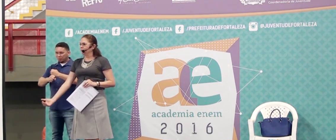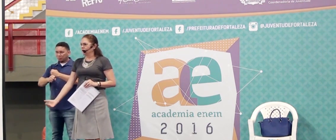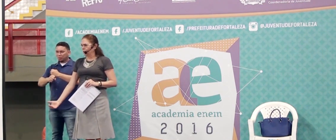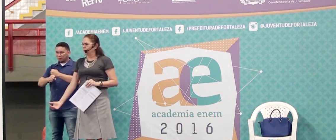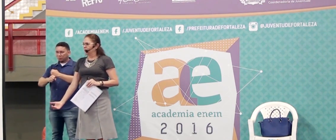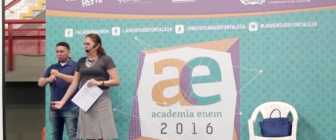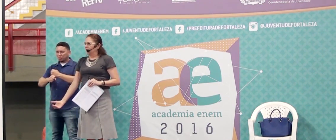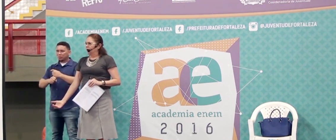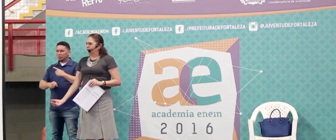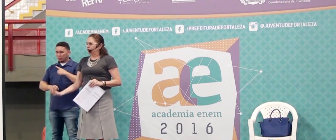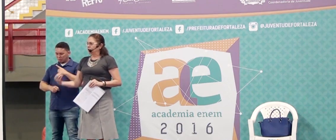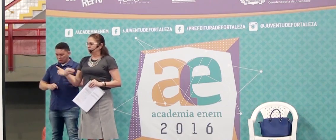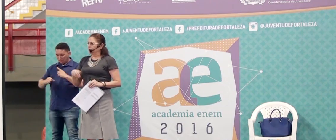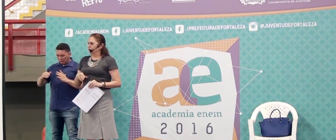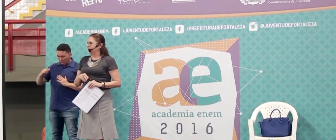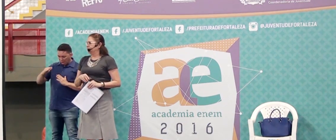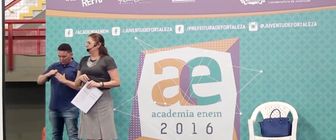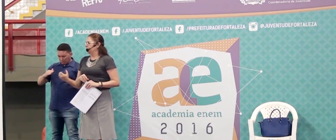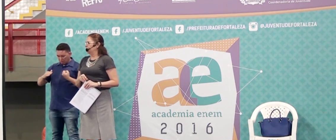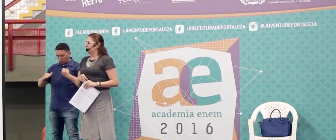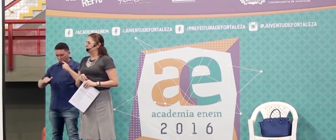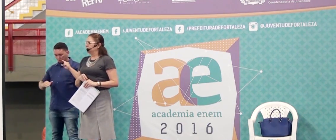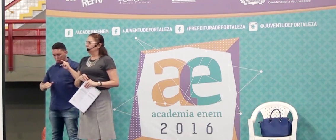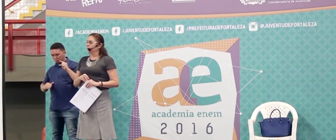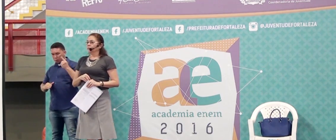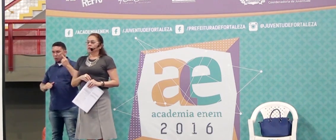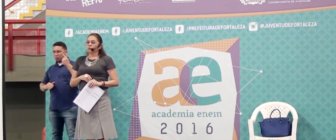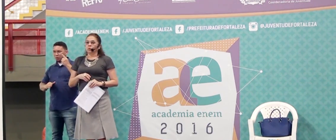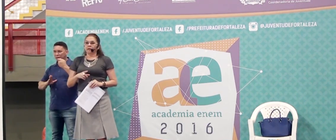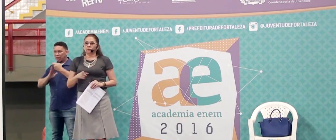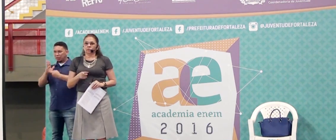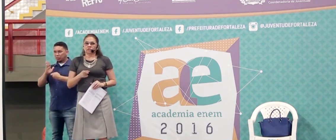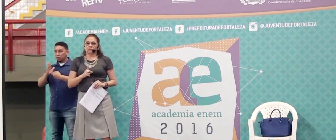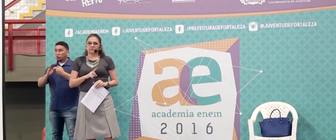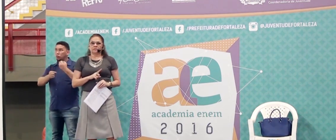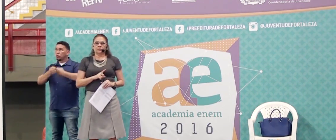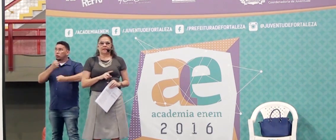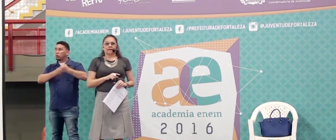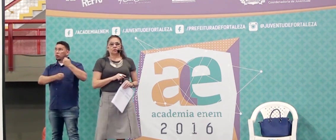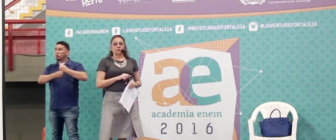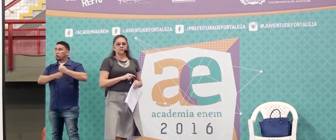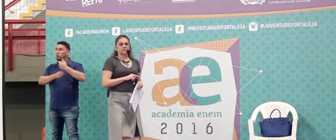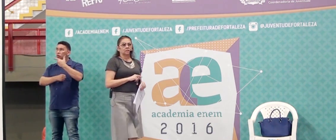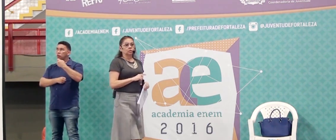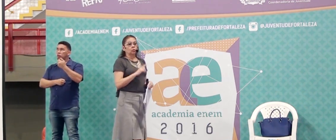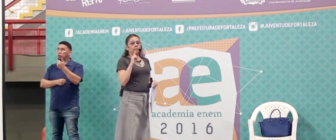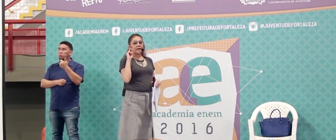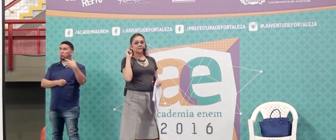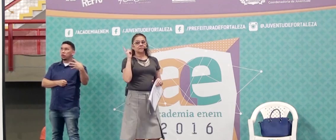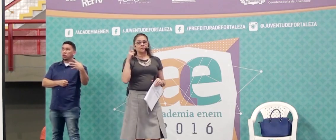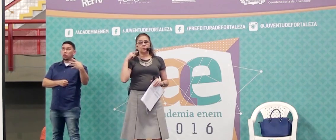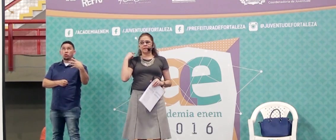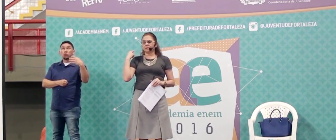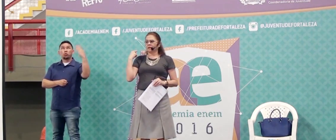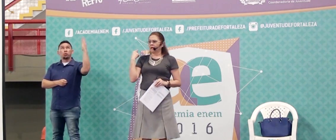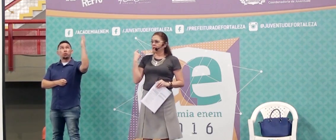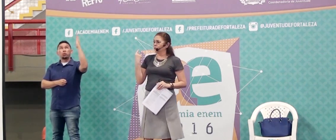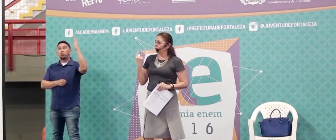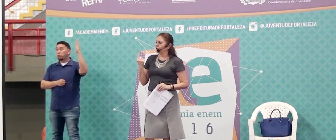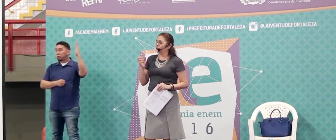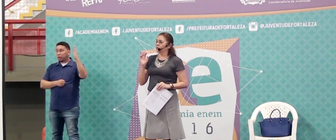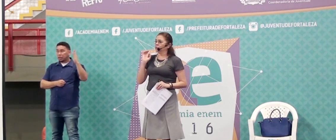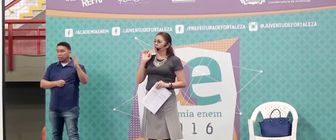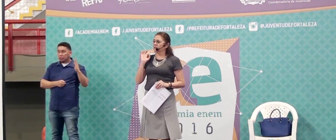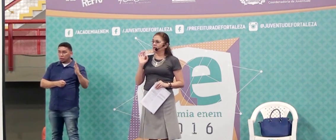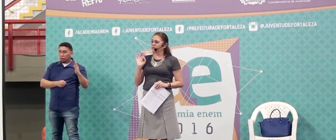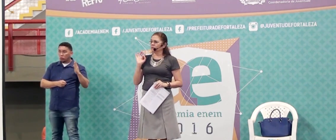essa nota 1000. A título de exemplificação, no ano de 2014, no Brasil